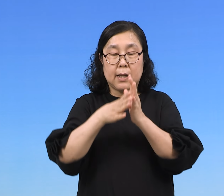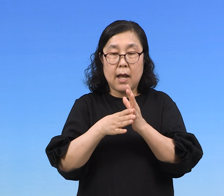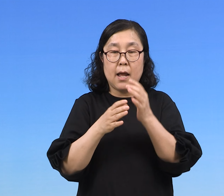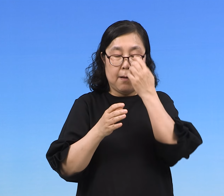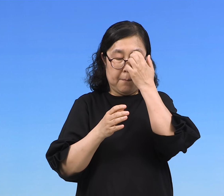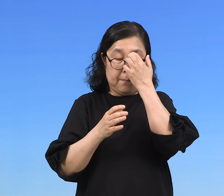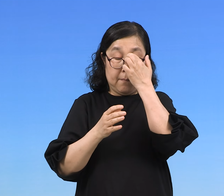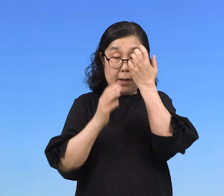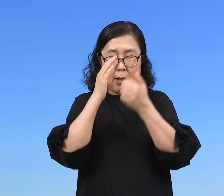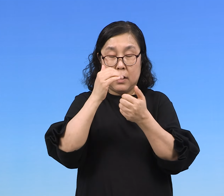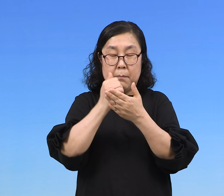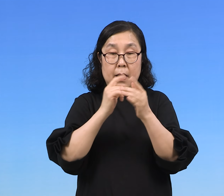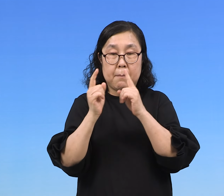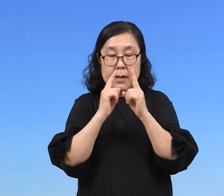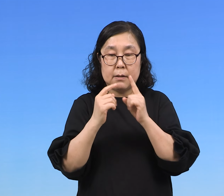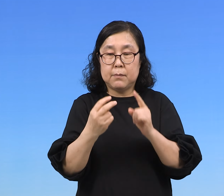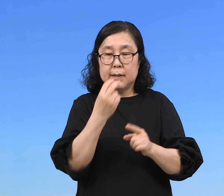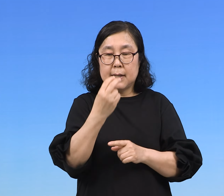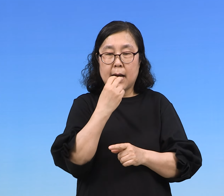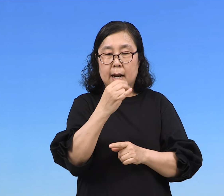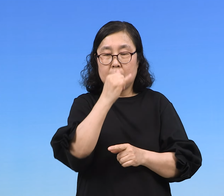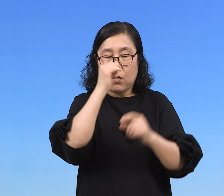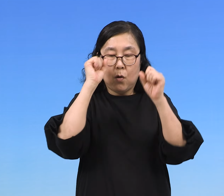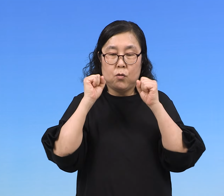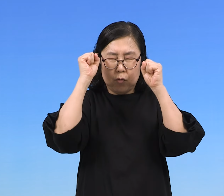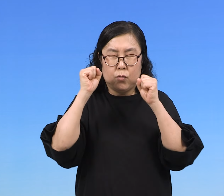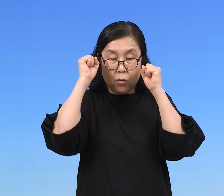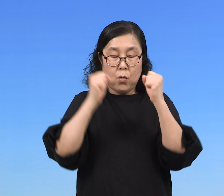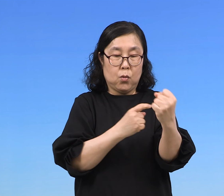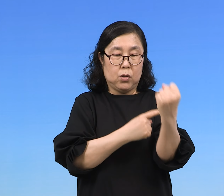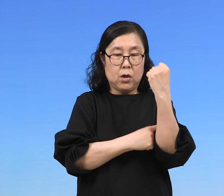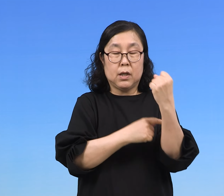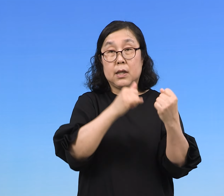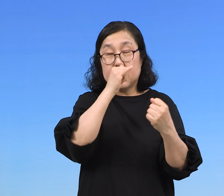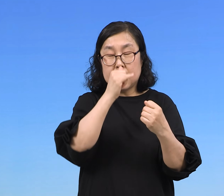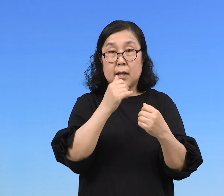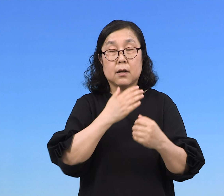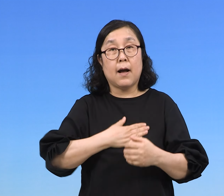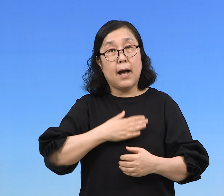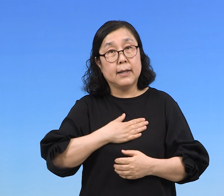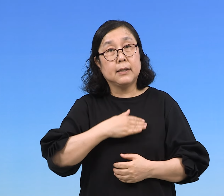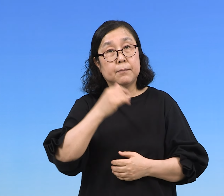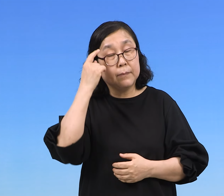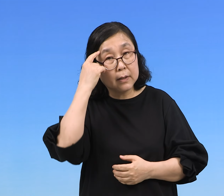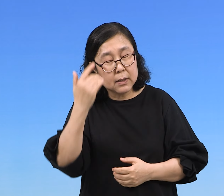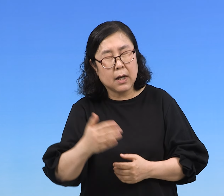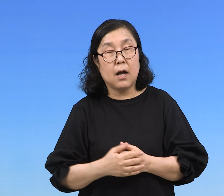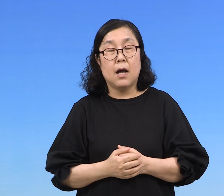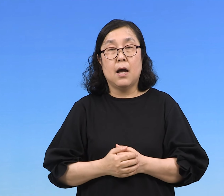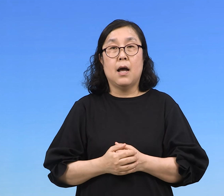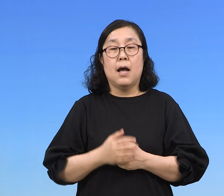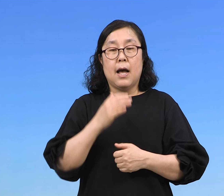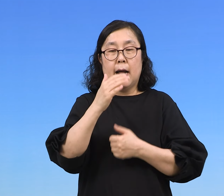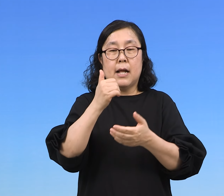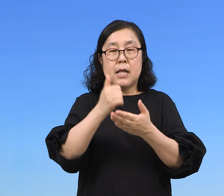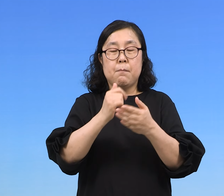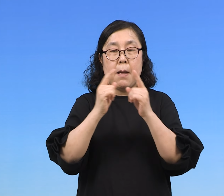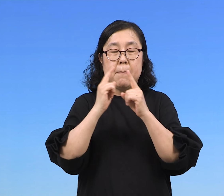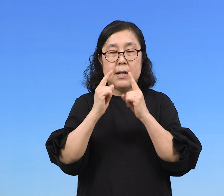사용하던 개역 성경으로 하나님의 말씀은 살아있고 운동력이 있어. 여러분 이거 아십니까? 하나님의